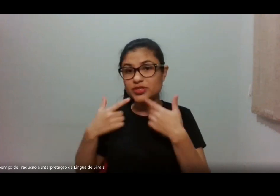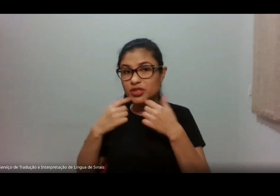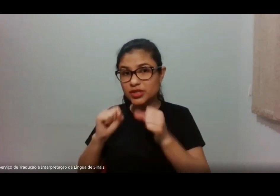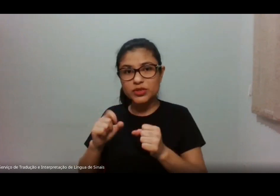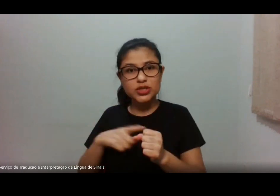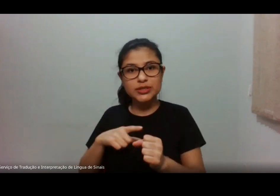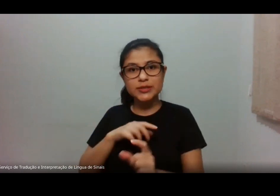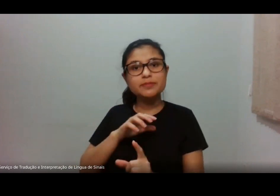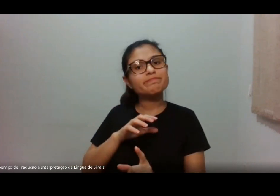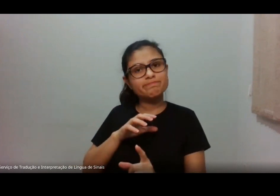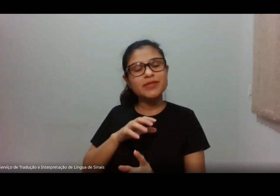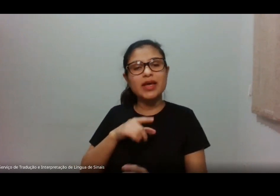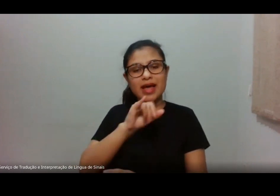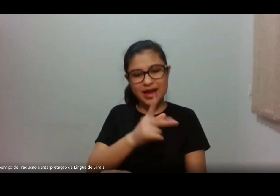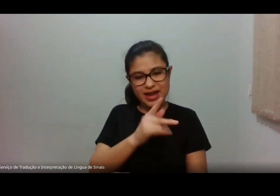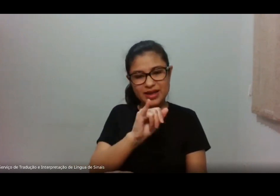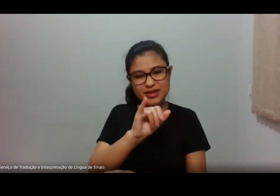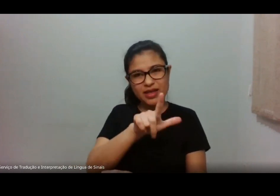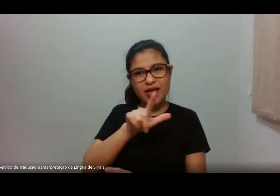pela HIL.